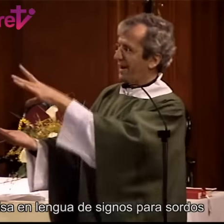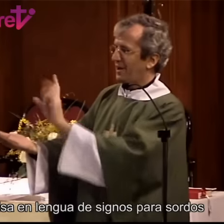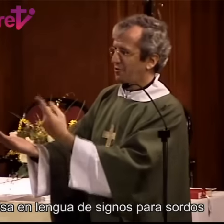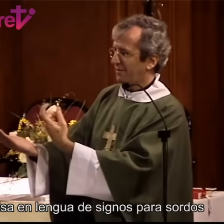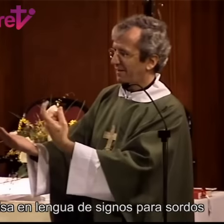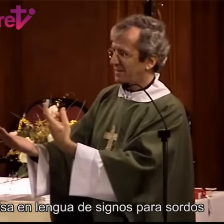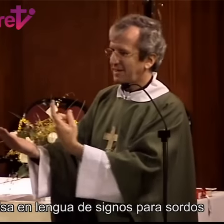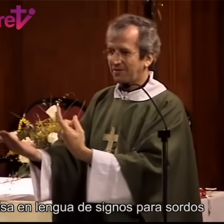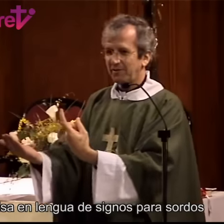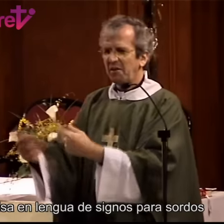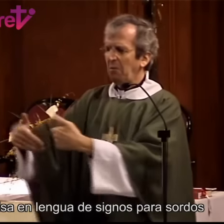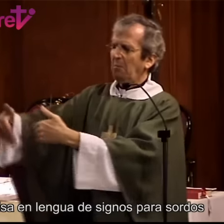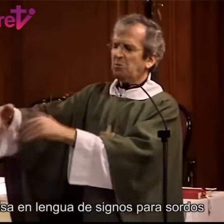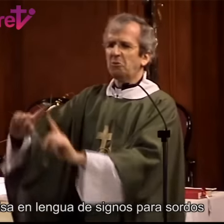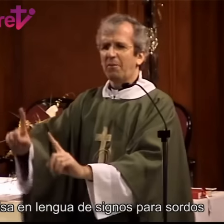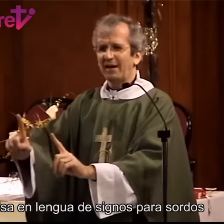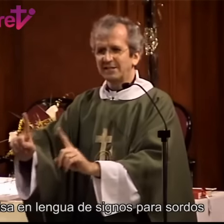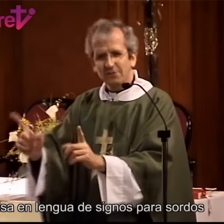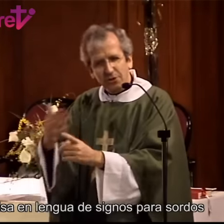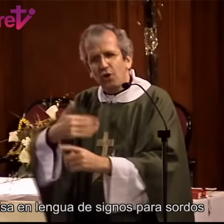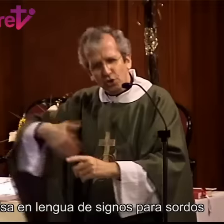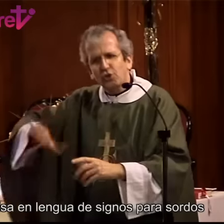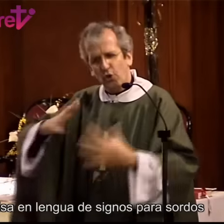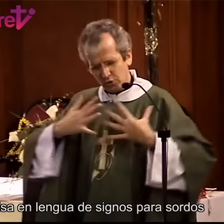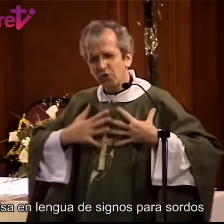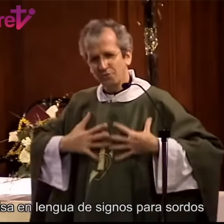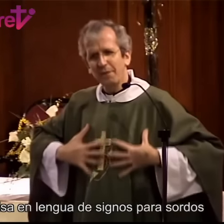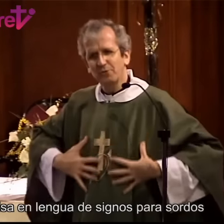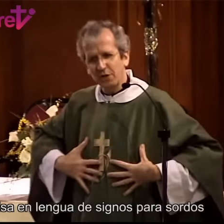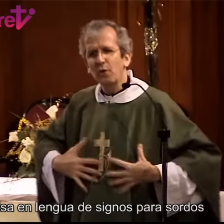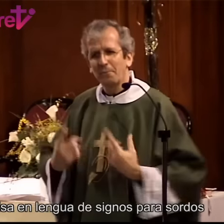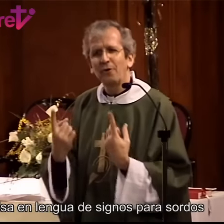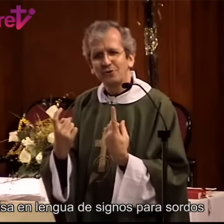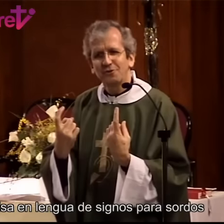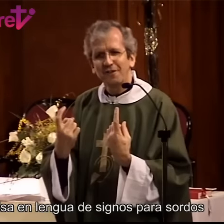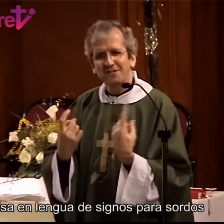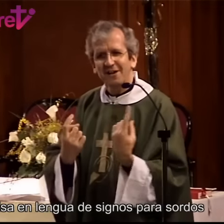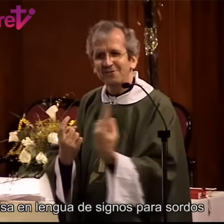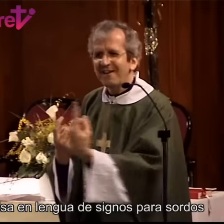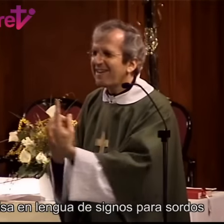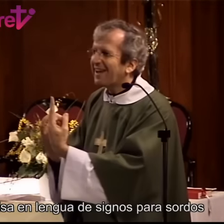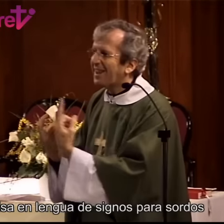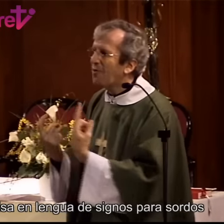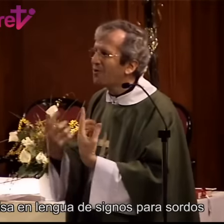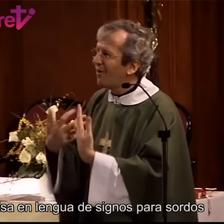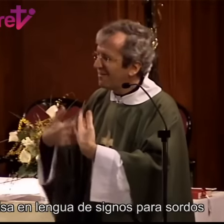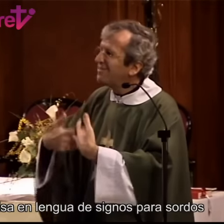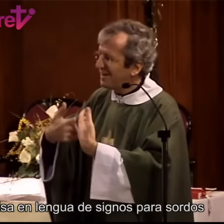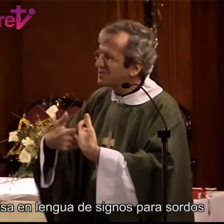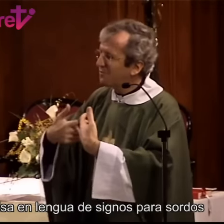no te necesito, ¿eh?, tú no vales. No, no, todos los miembros del cuerpo son necesarios y cada uno tiene su función